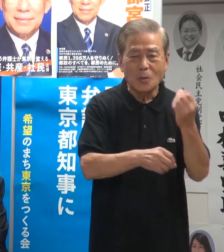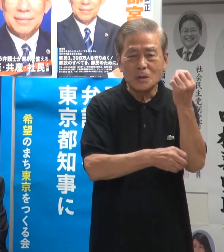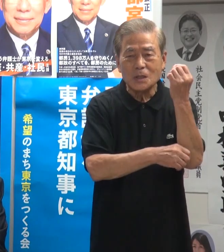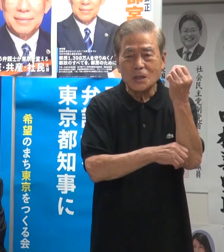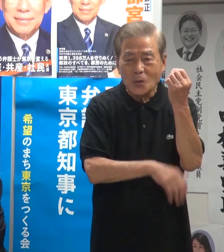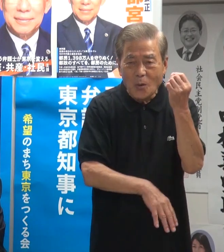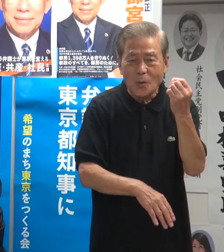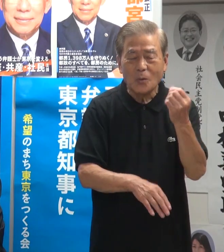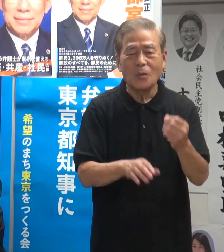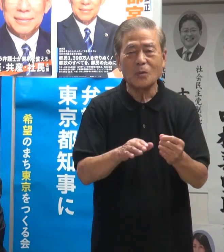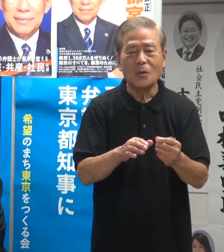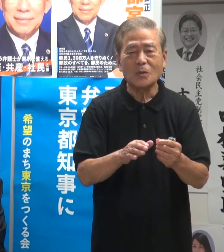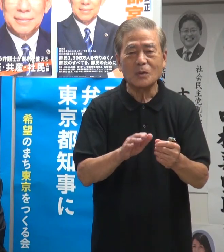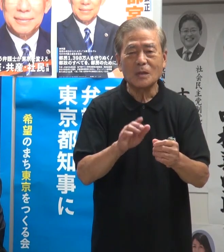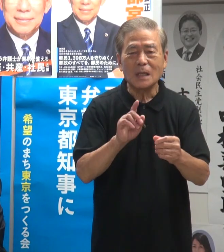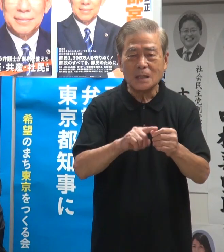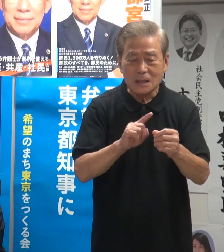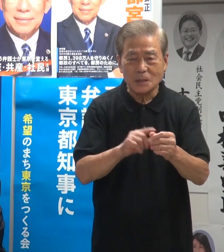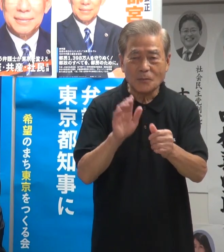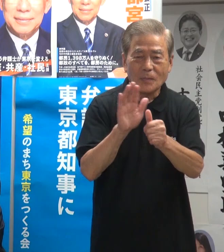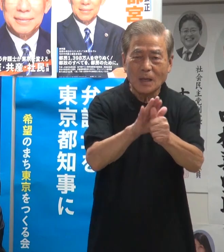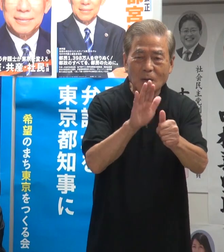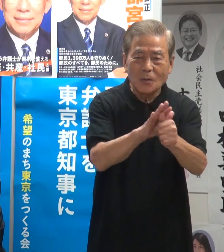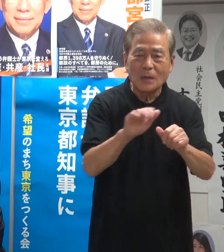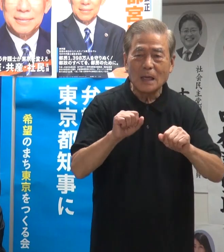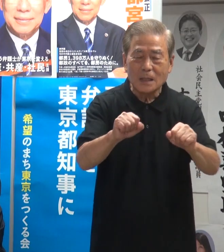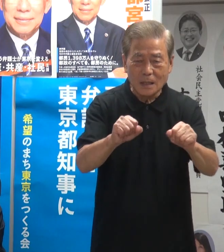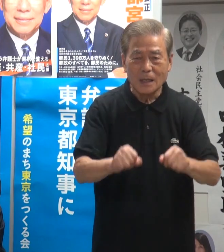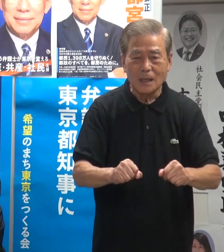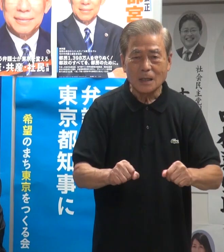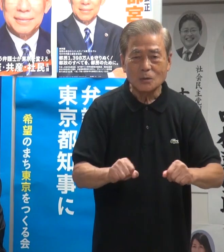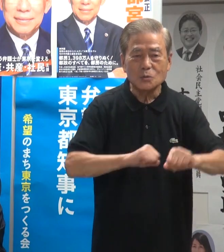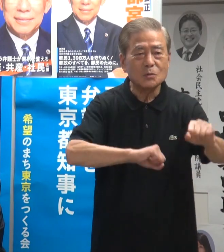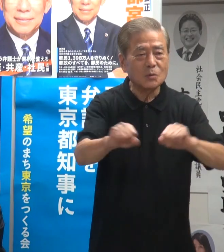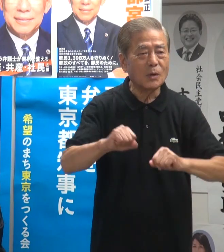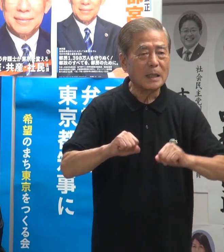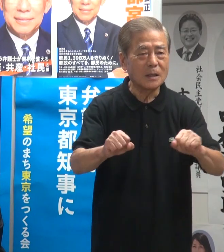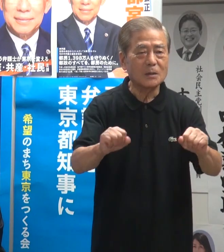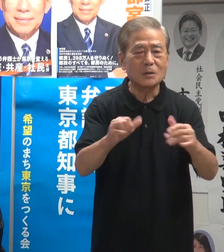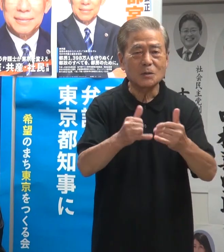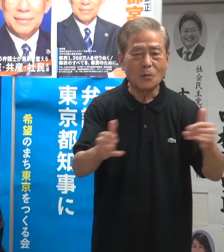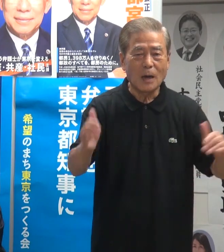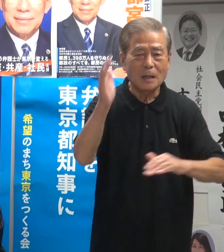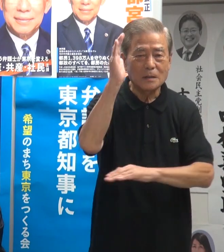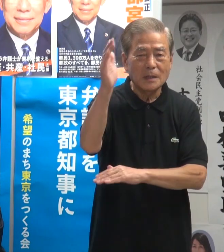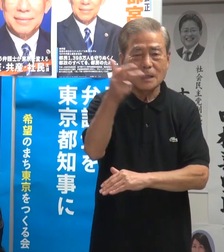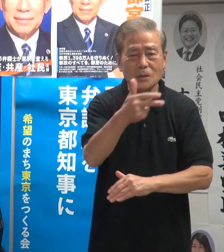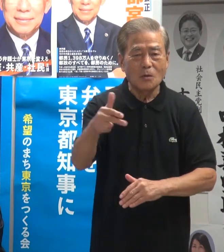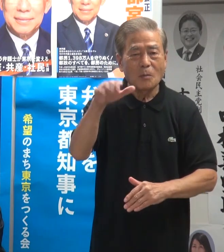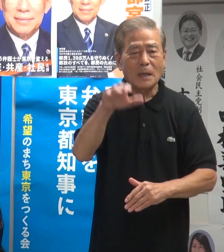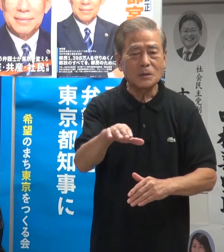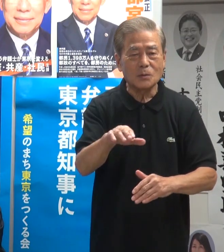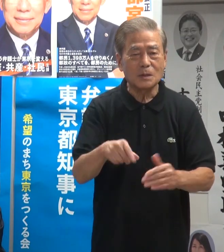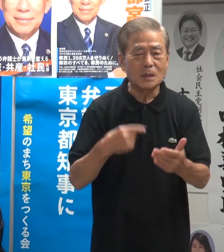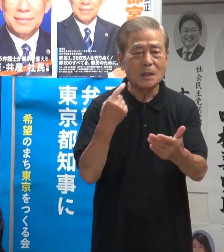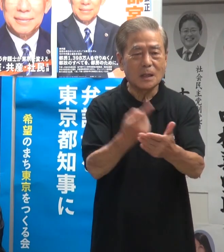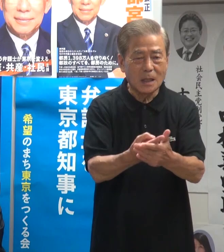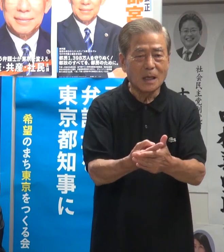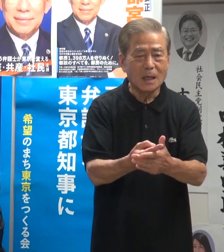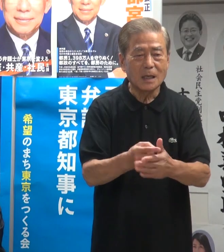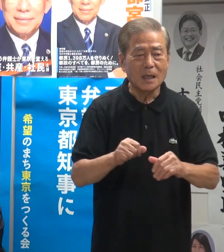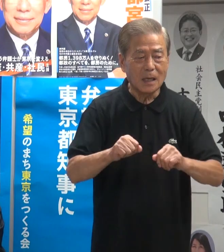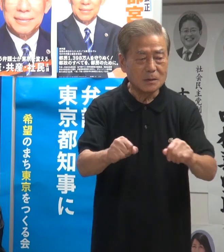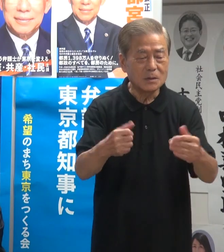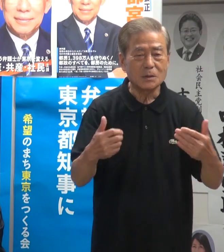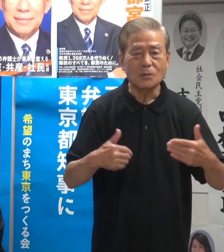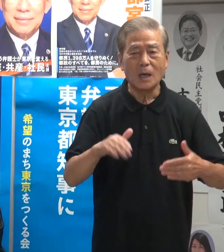ス支援とかそういうことをやってる人はどんどん政治の場に進出すべきだと思いますね。それを変えない限り決定的